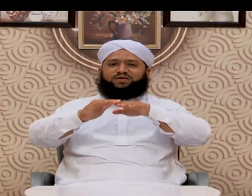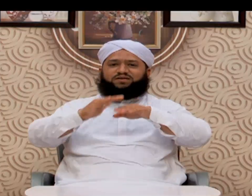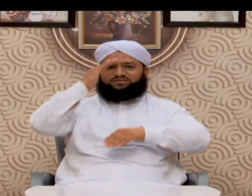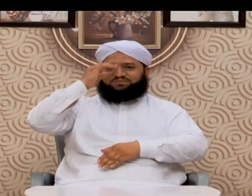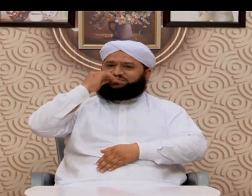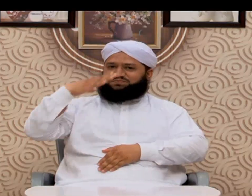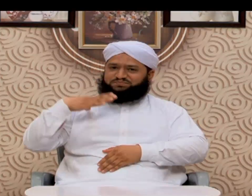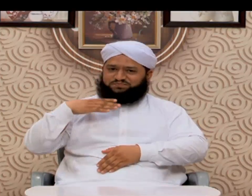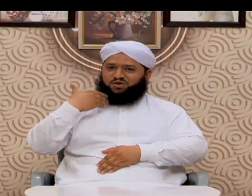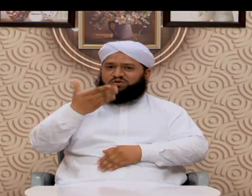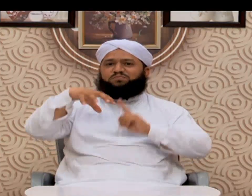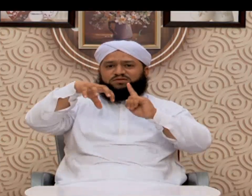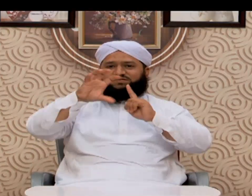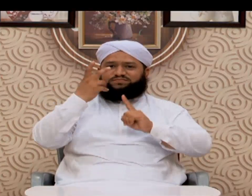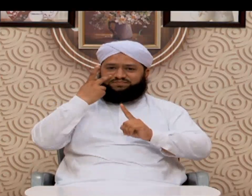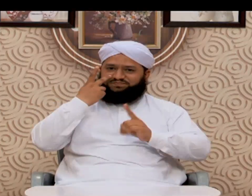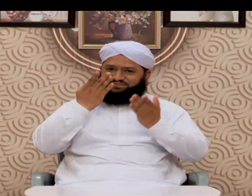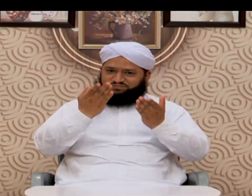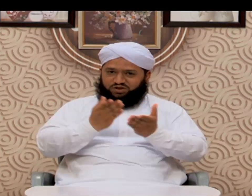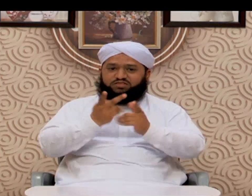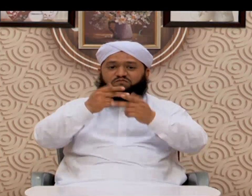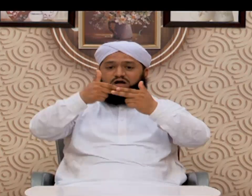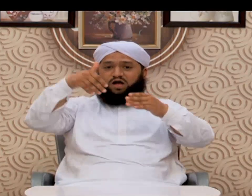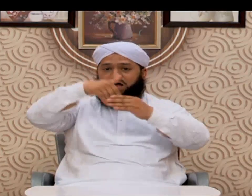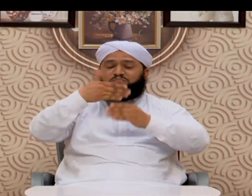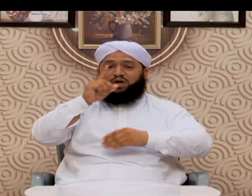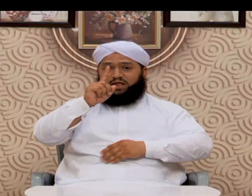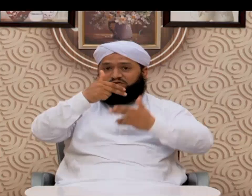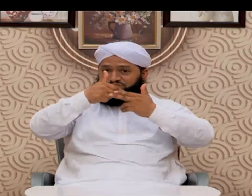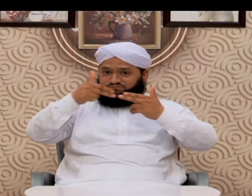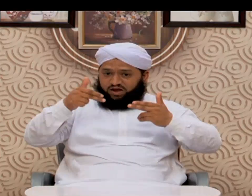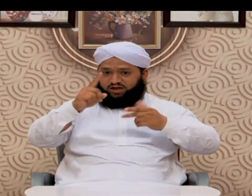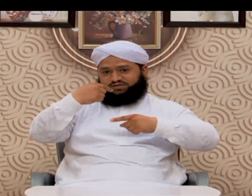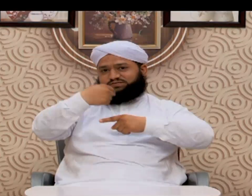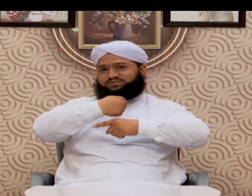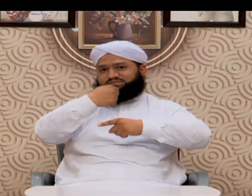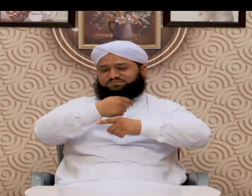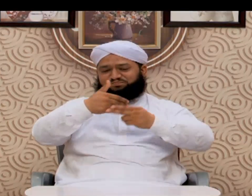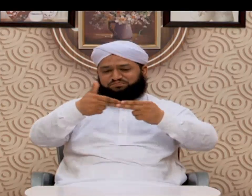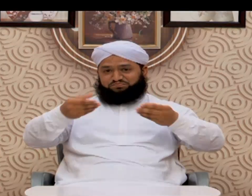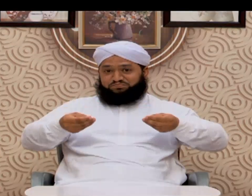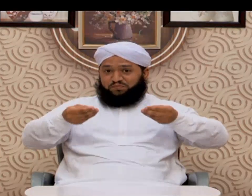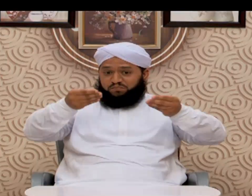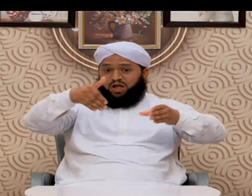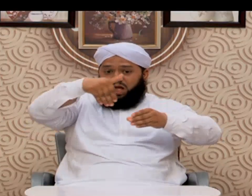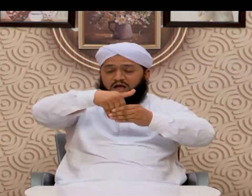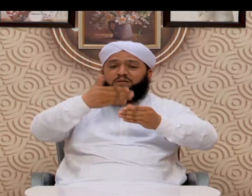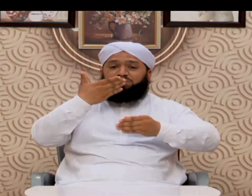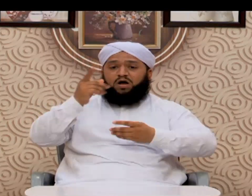بھائیوں اور مدنی چینل کے ناظرین، پروگرام ہے ایک قصہ ایک سبق، اور آج ہم آپ کے سامنے اللہ پاک کے آخری